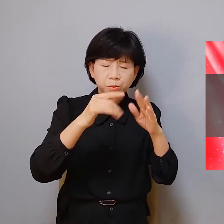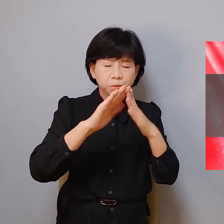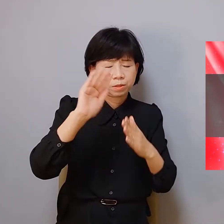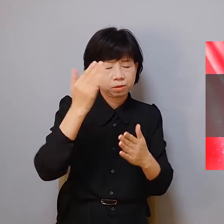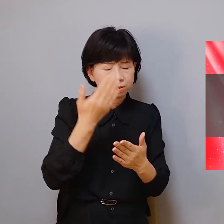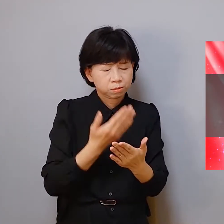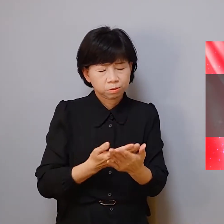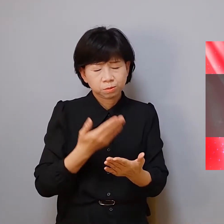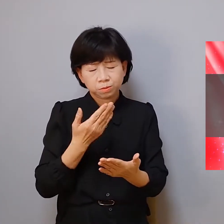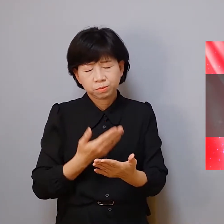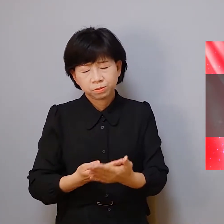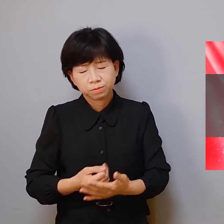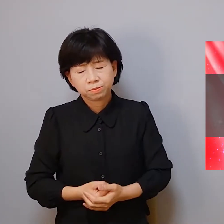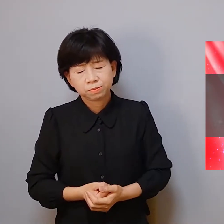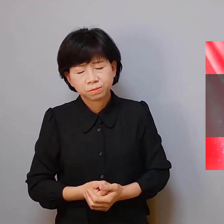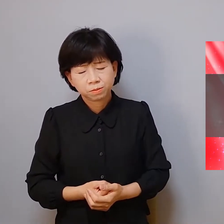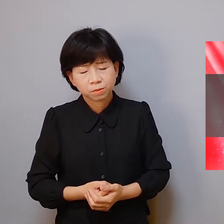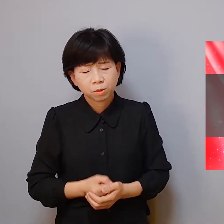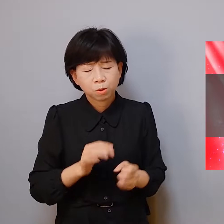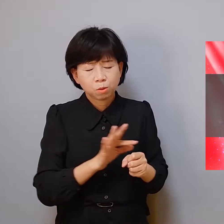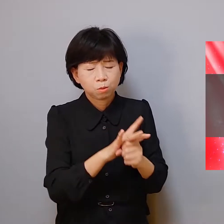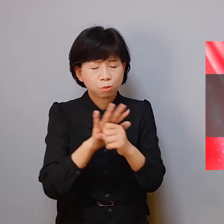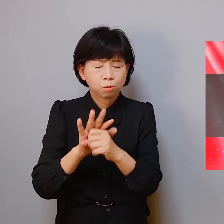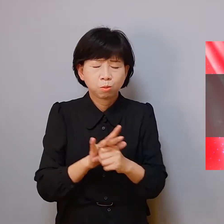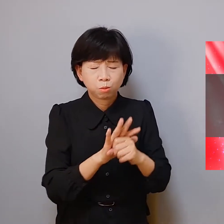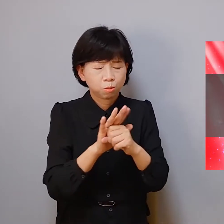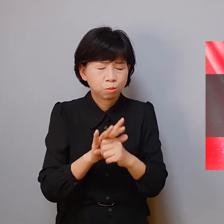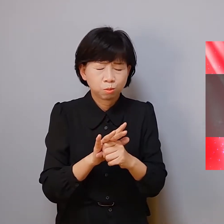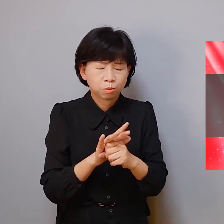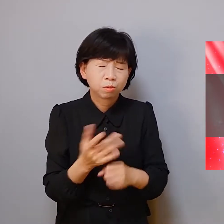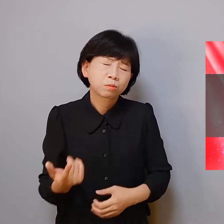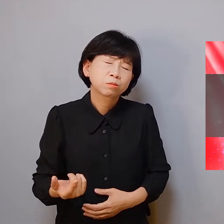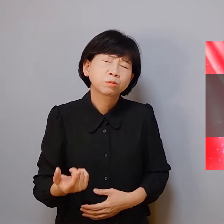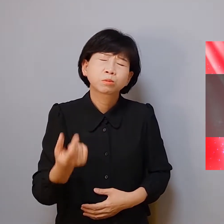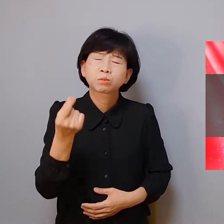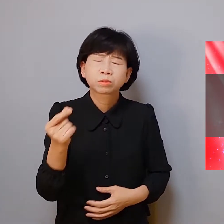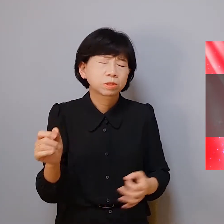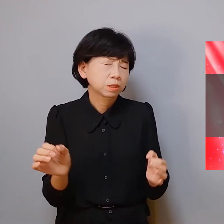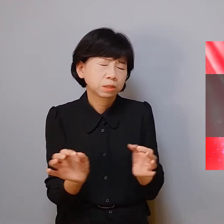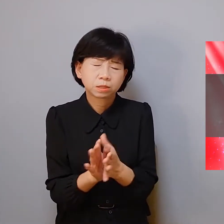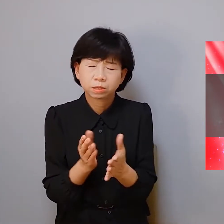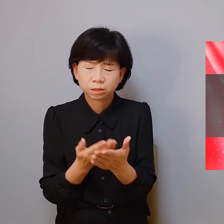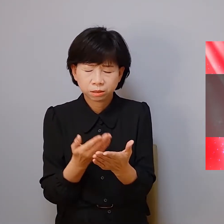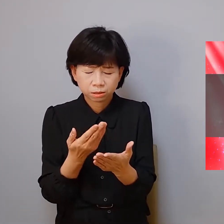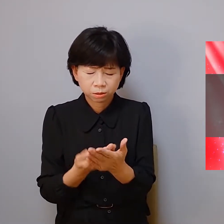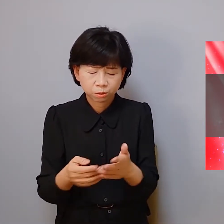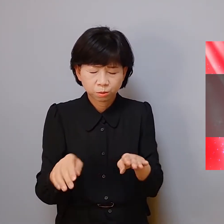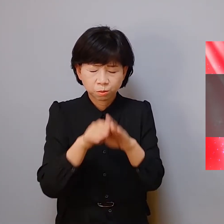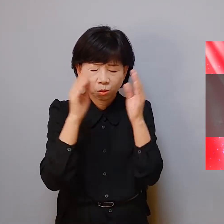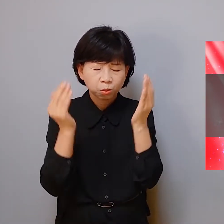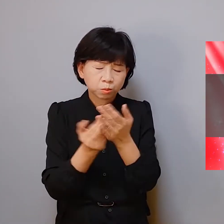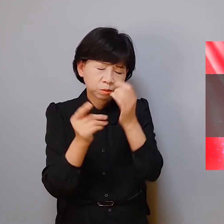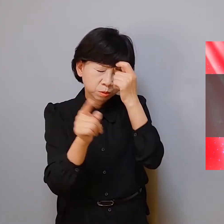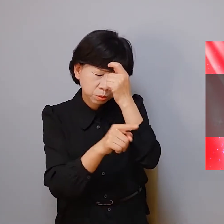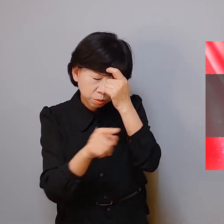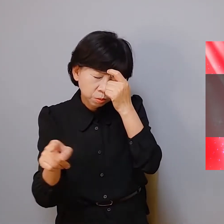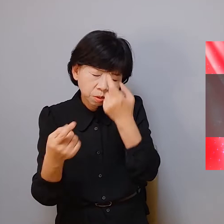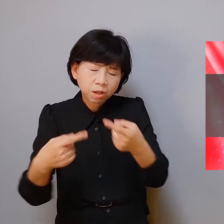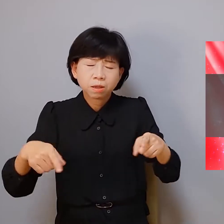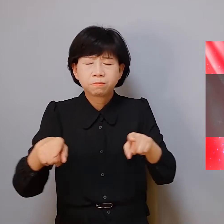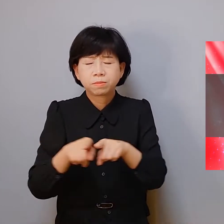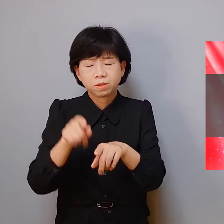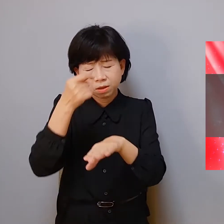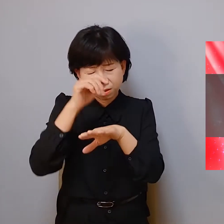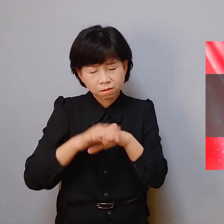되게 하여 주옵소서. 코로나 바이러스가 하루빨리 소멸되어서 모든 성도들이 주님 전에